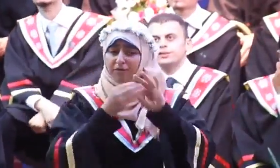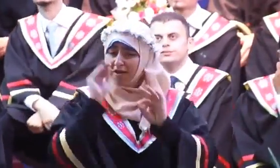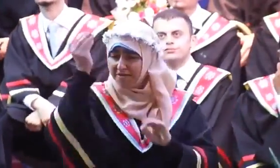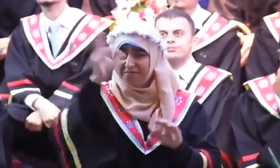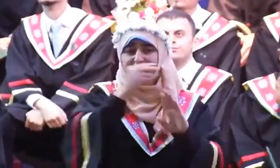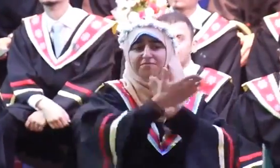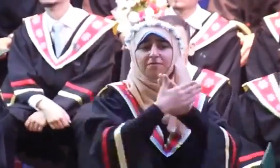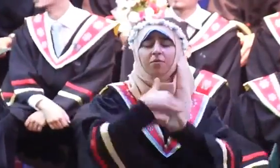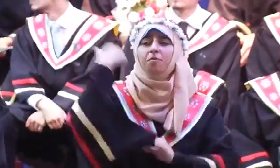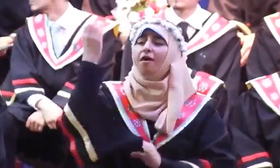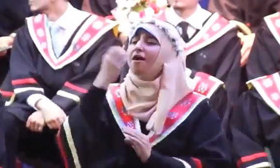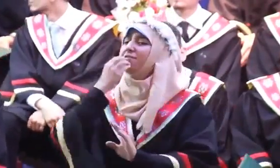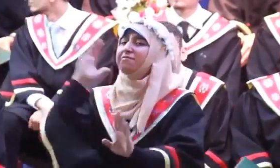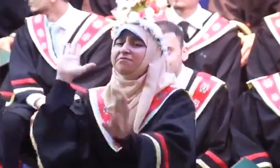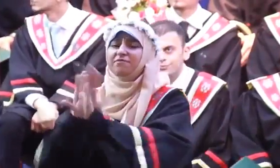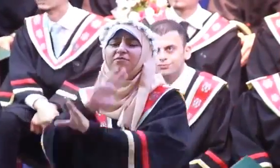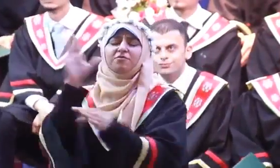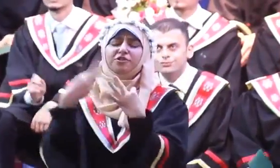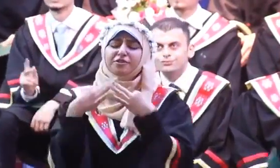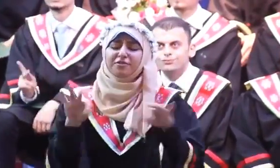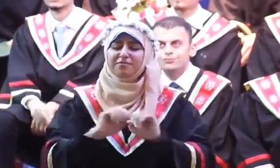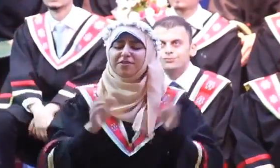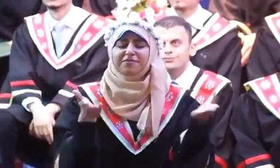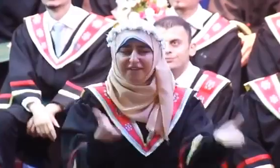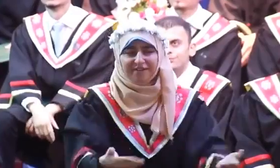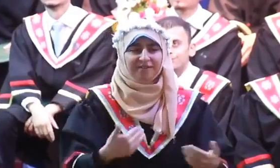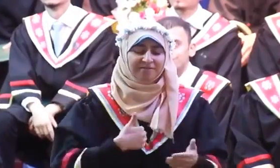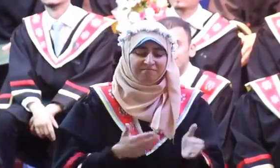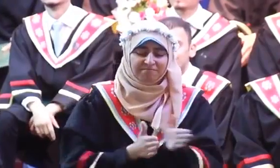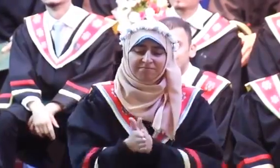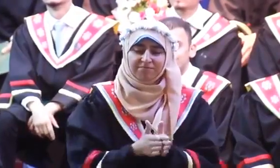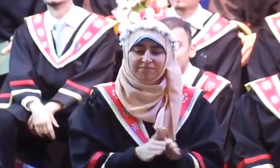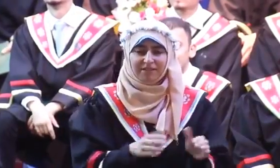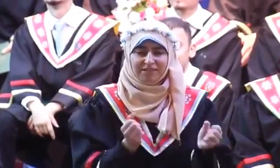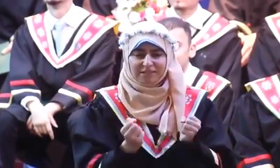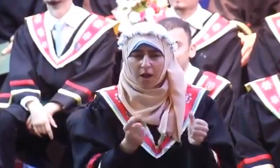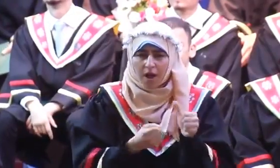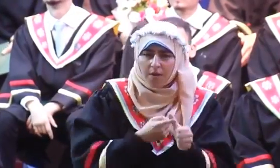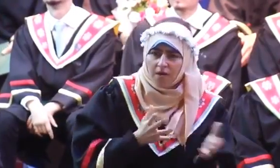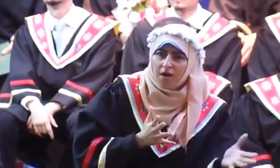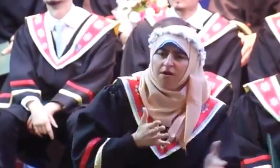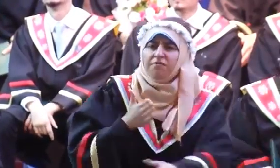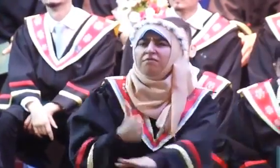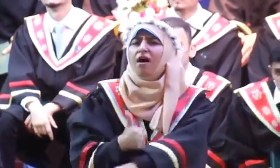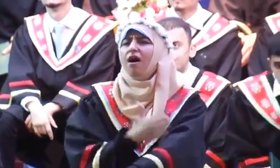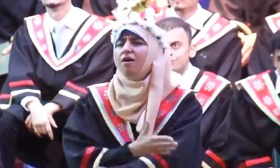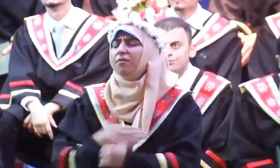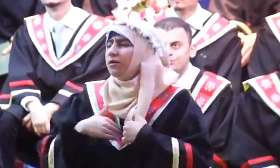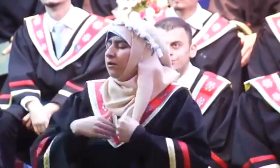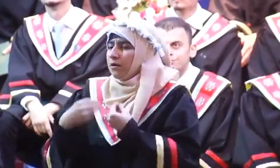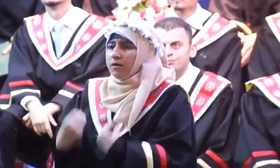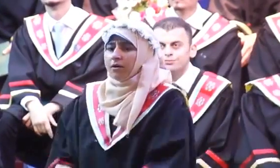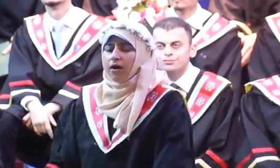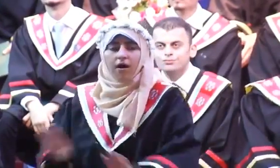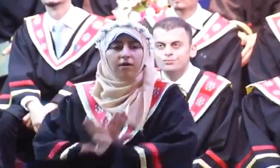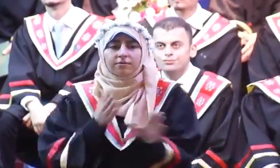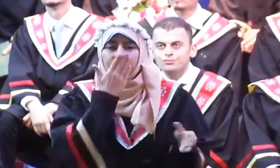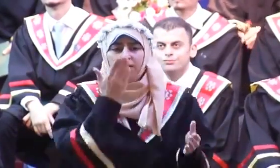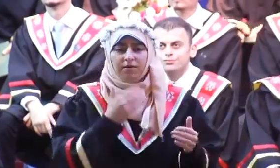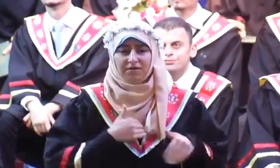حياتنا، بنفهم تعليمنا بنفهم كل حاجة وأثبتنا وجودنا طبعاً. وبعد هيك فتحت لنا الجامعة الإسلامية